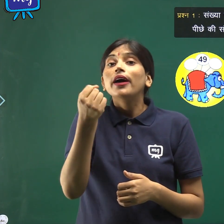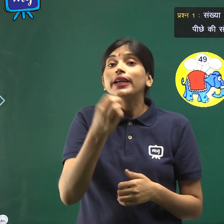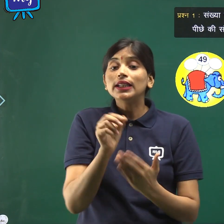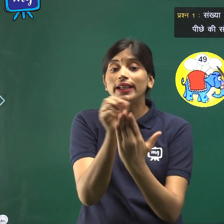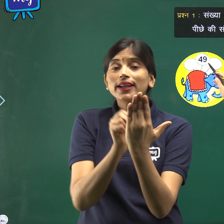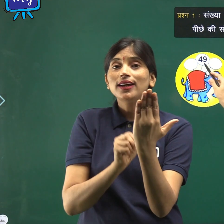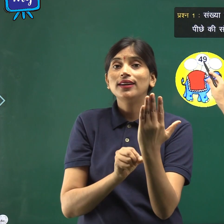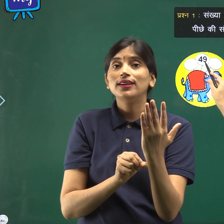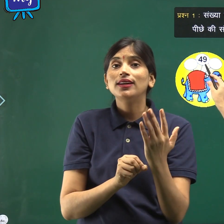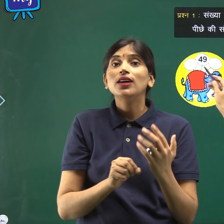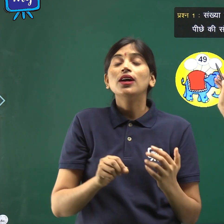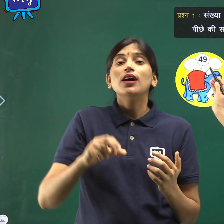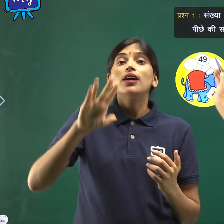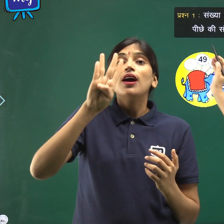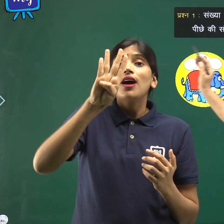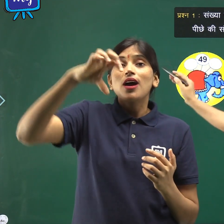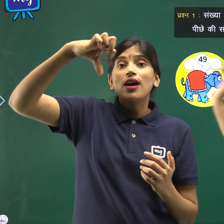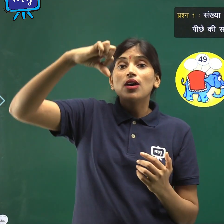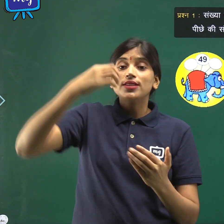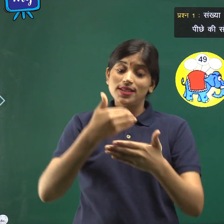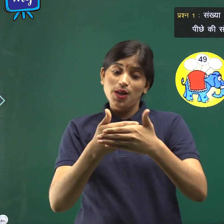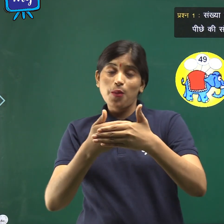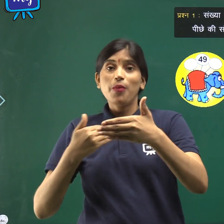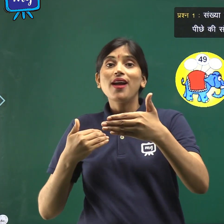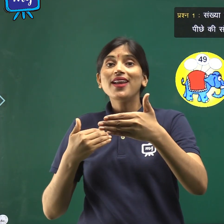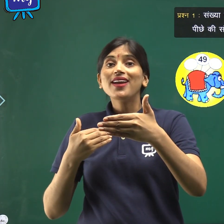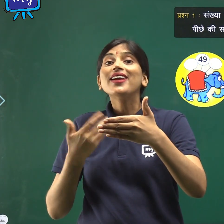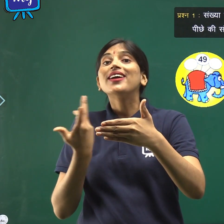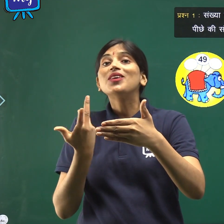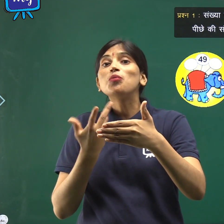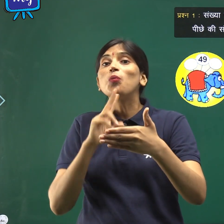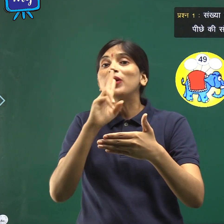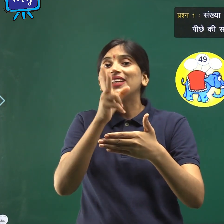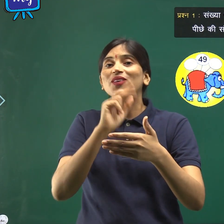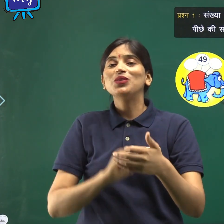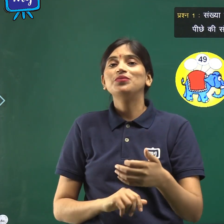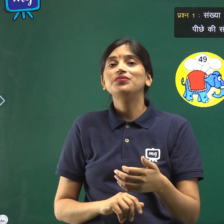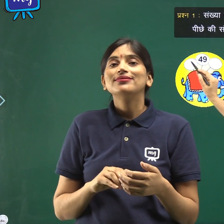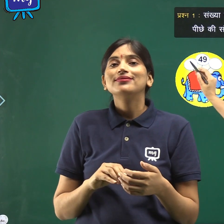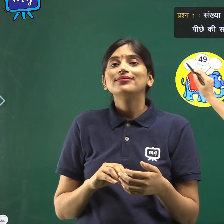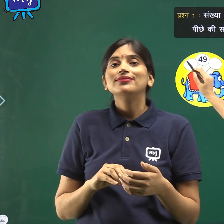हैं? 49, 49 से पहले कितने आते हैं? बताओ।